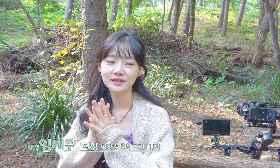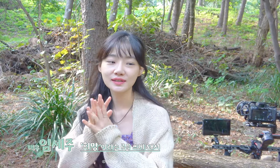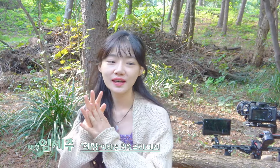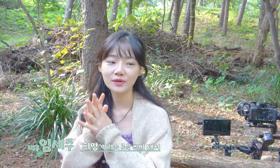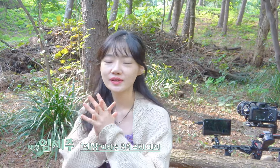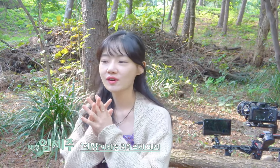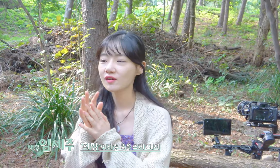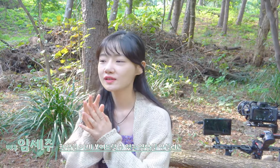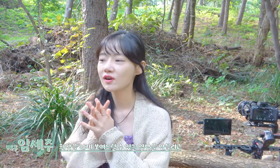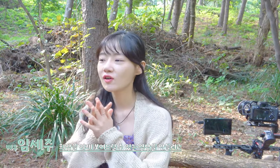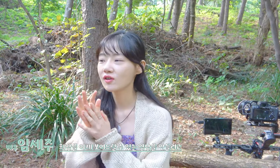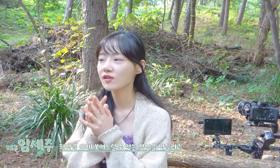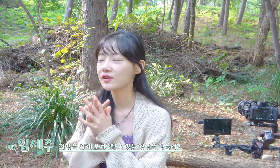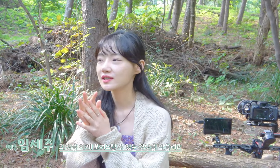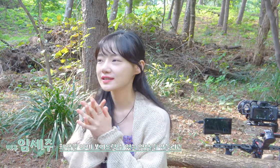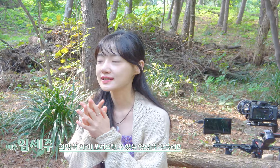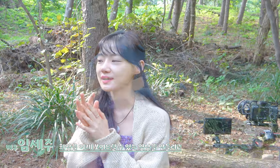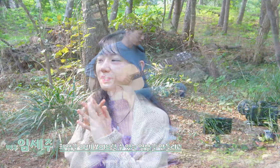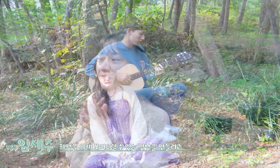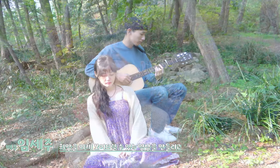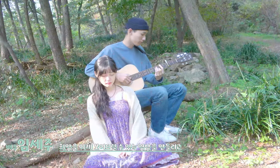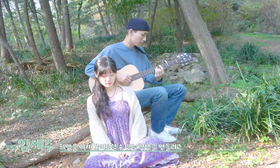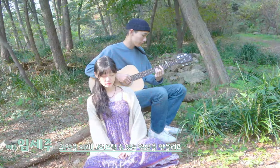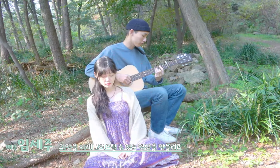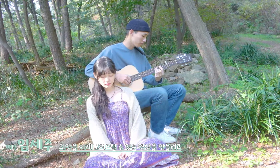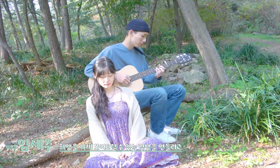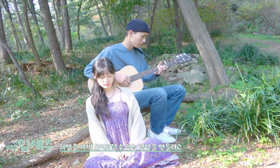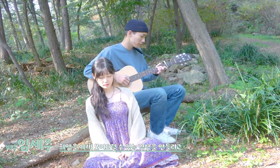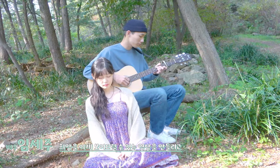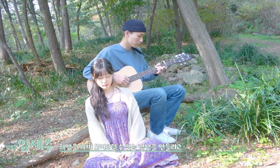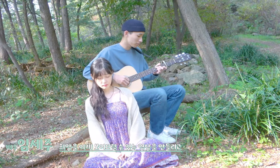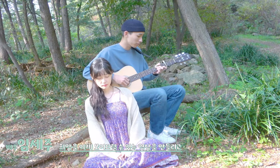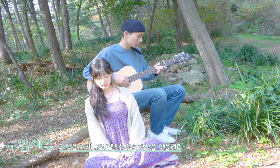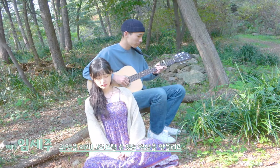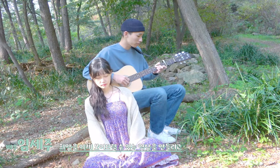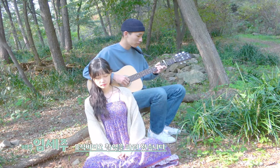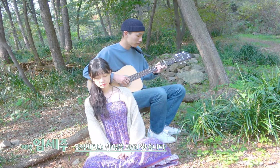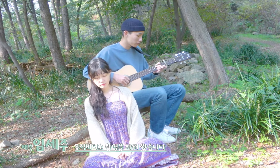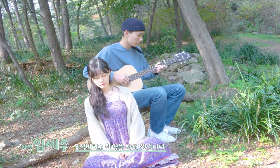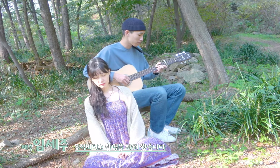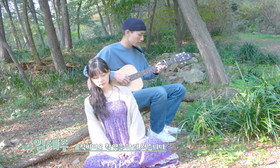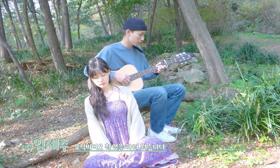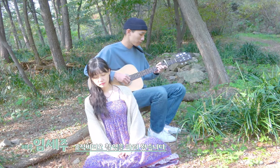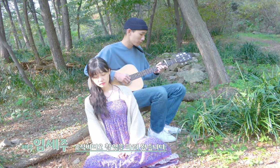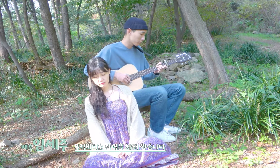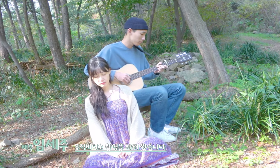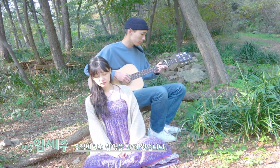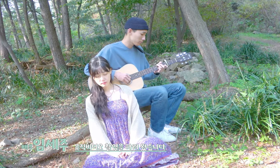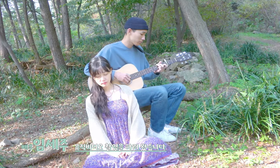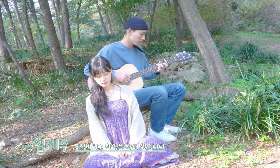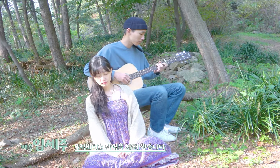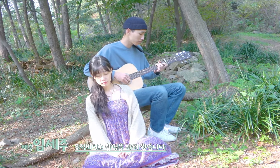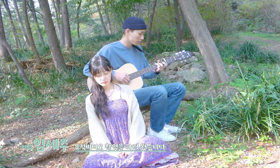쓰게 돼서 그거를 보여드릴 수 있는 영상을 만들려고 뮤직비디오 촬영을 하러 왔습니다.